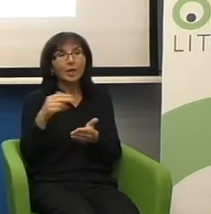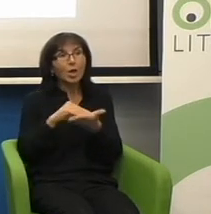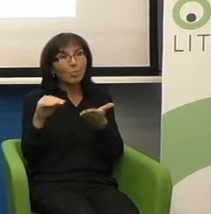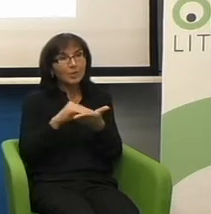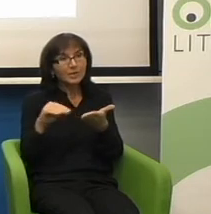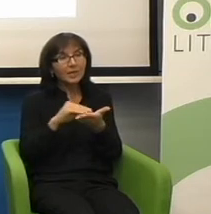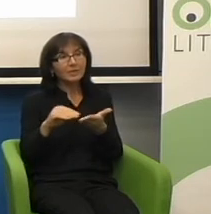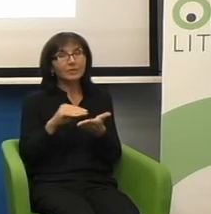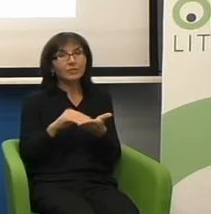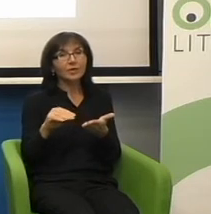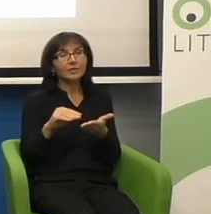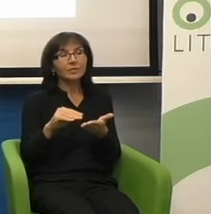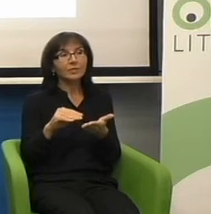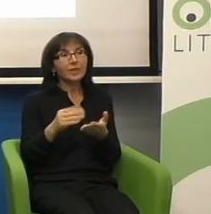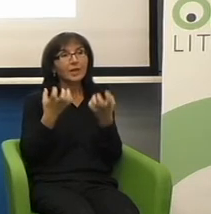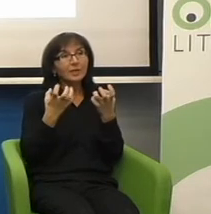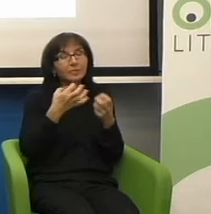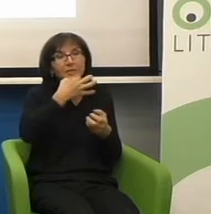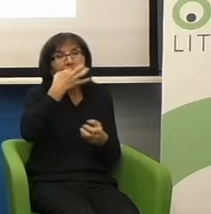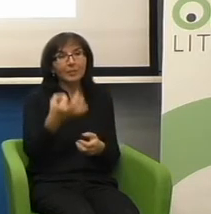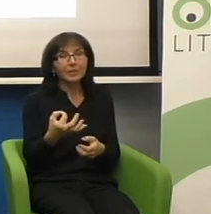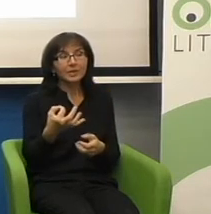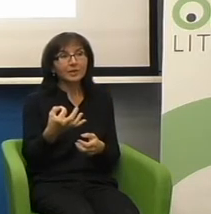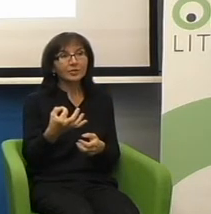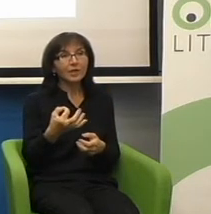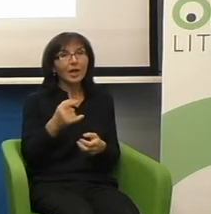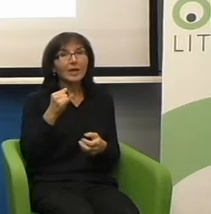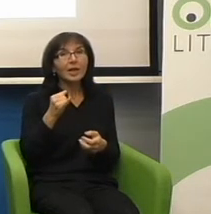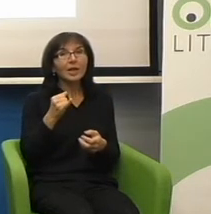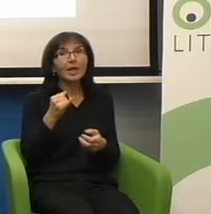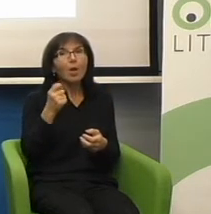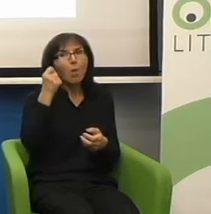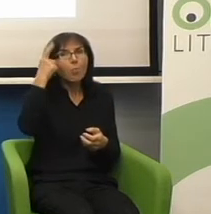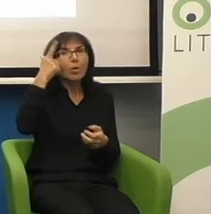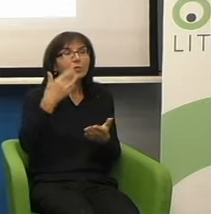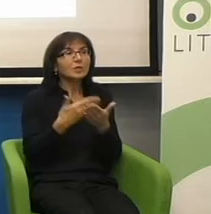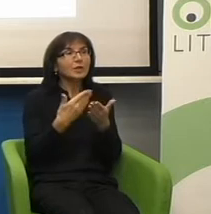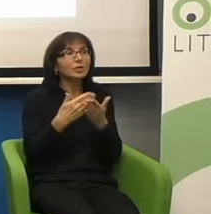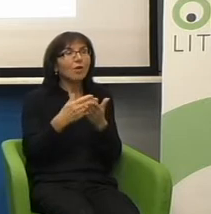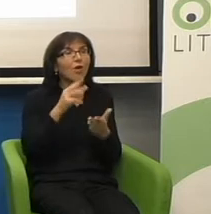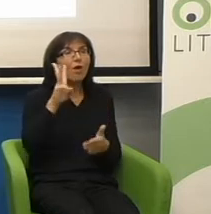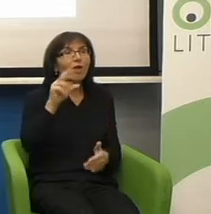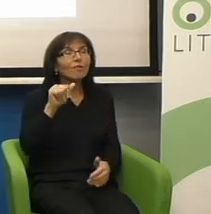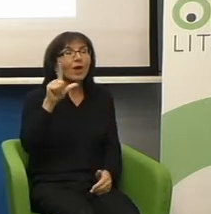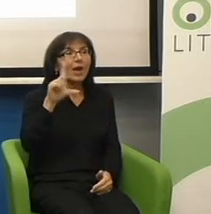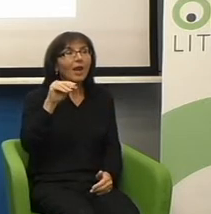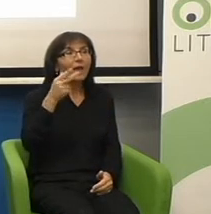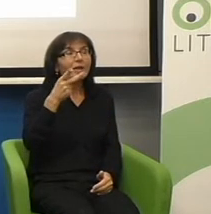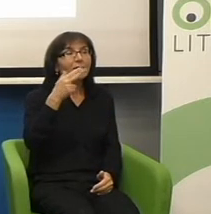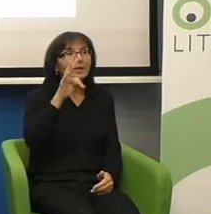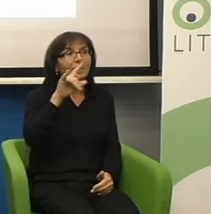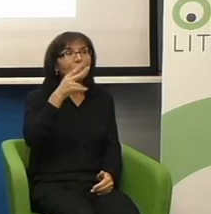pani pisarstwa. I teraz chciałabym się zapytać właśnie o tą inspirację. Dlaczego Anna Walentynowicz? Jak to się